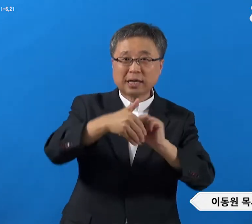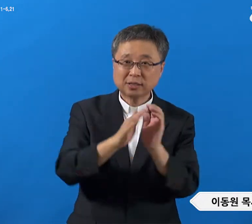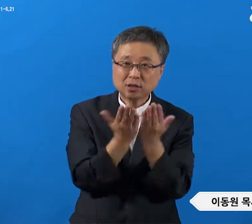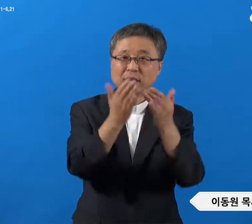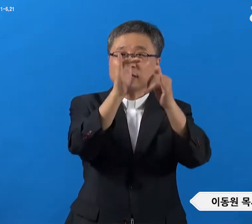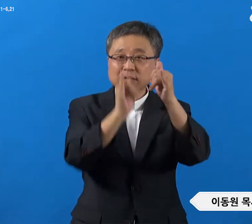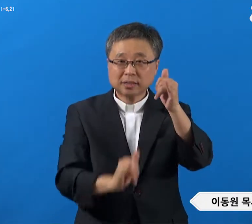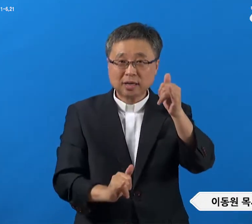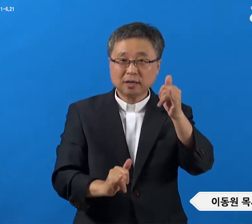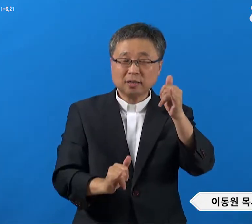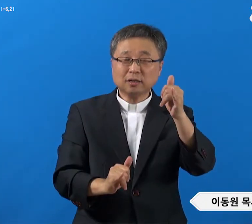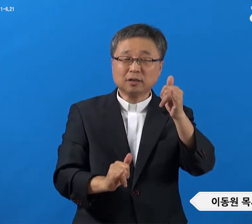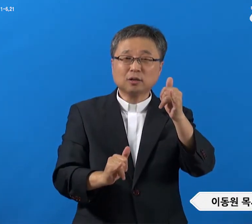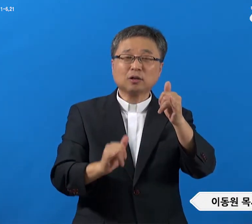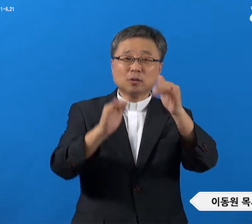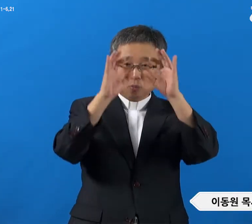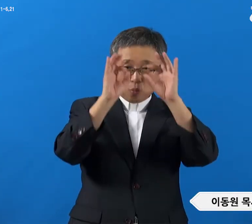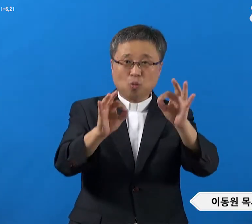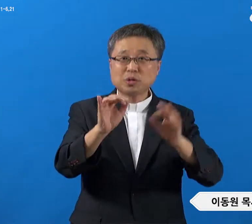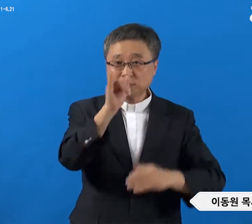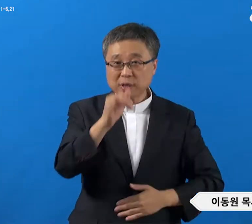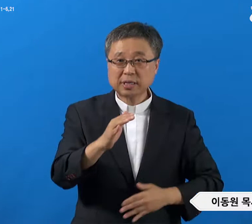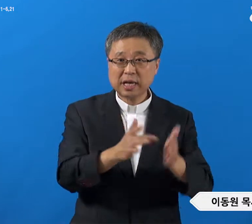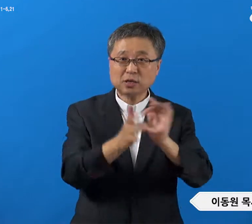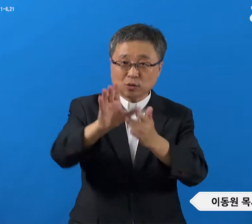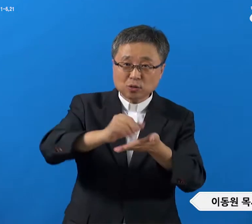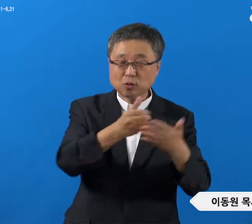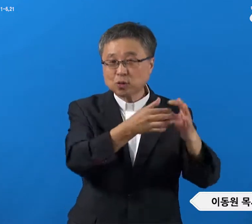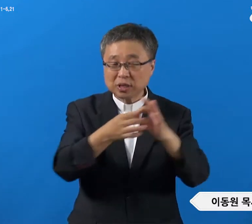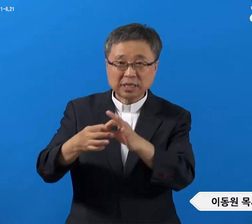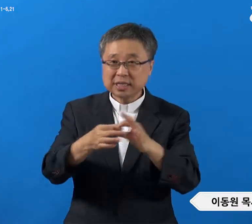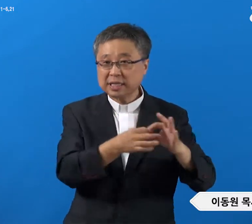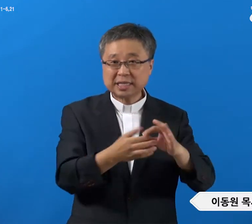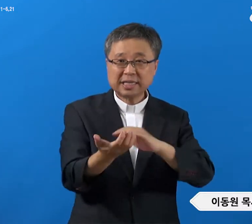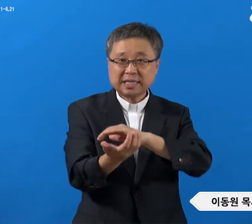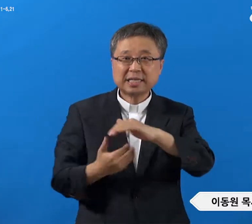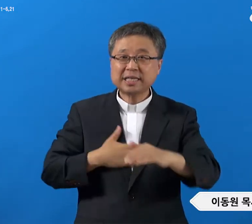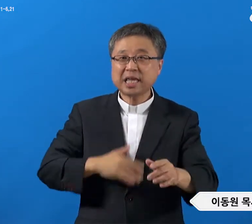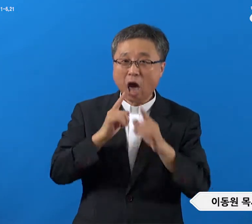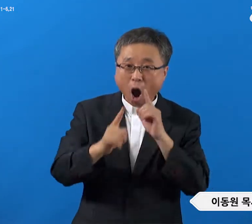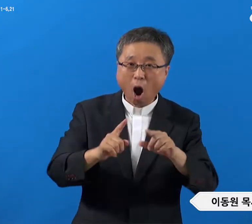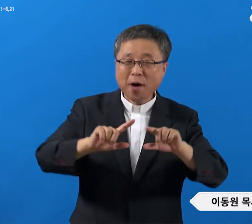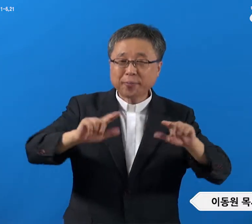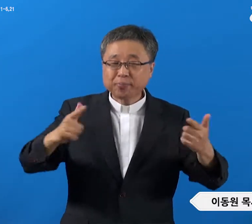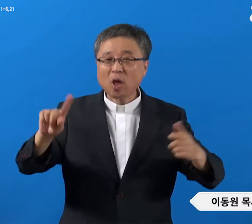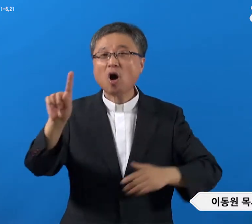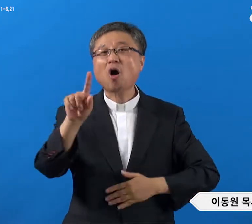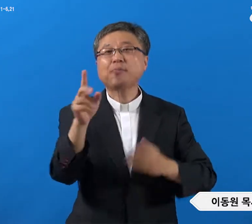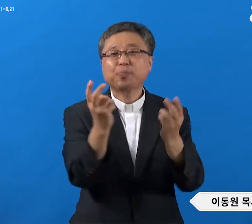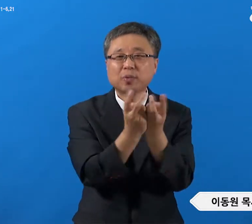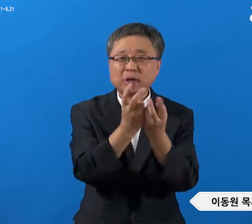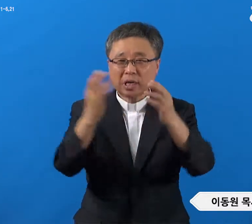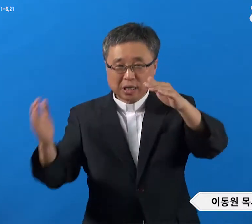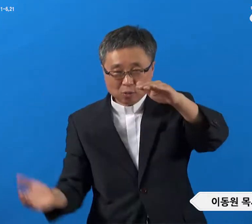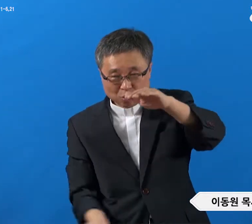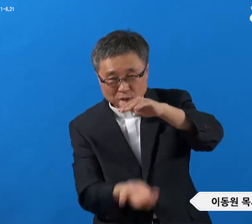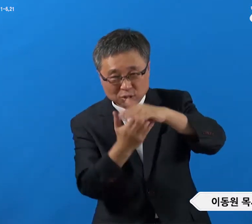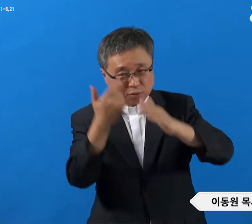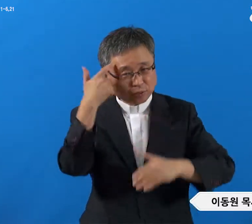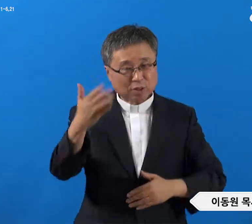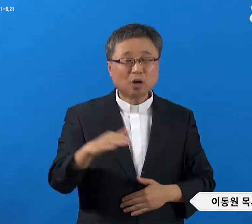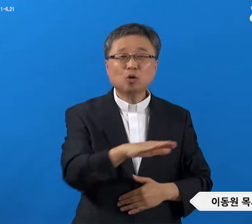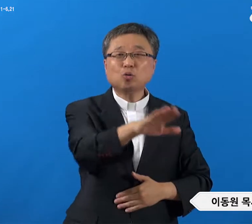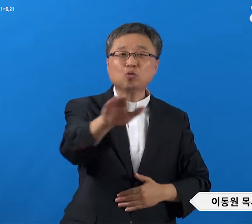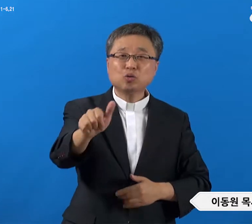있어요. 그렇게 하면서 예수님을 통해 이 예언들이 어떻게 성취되었는가를